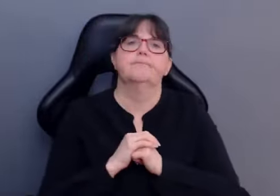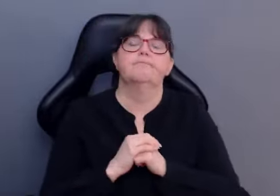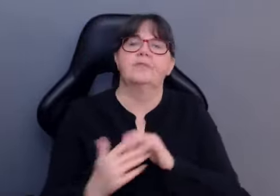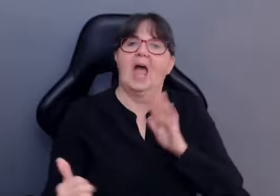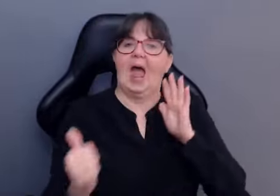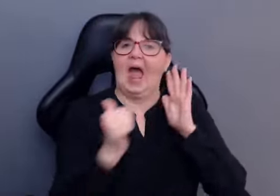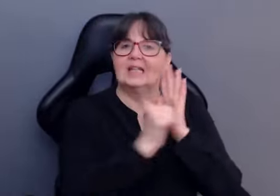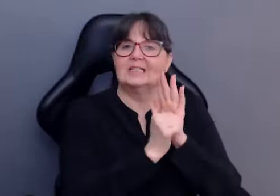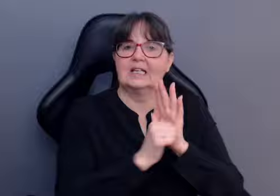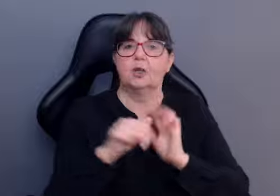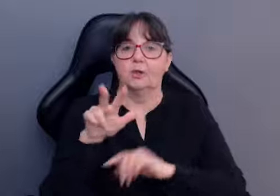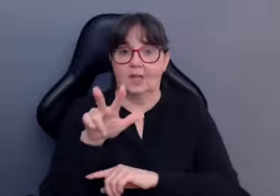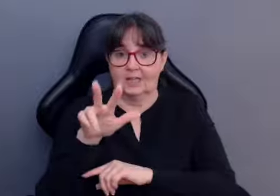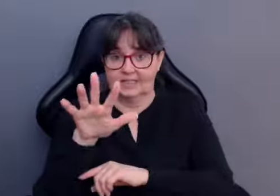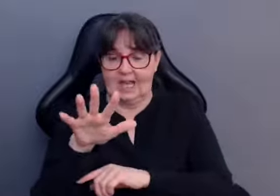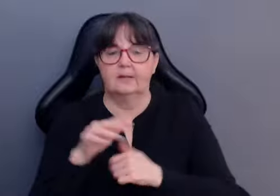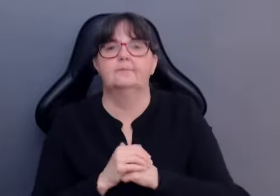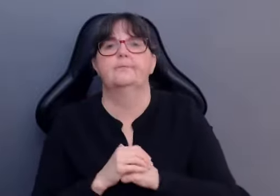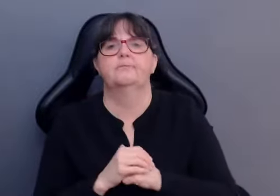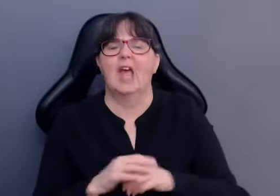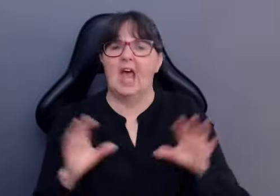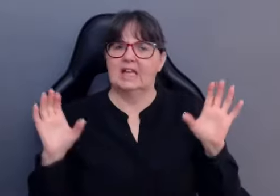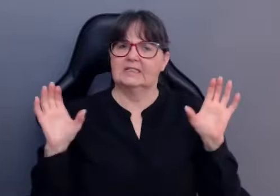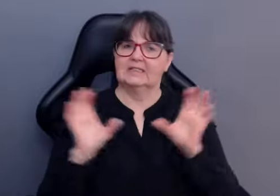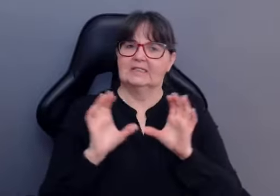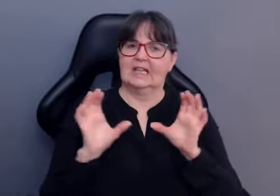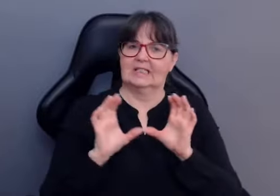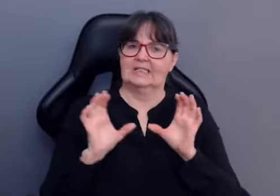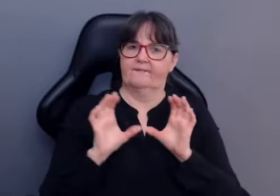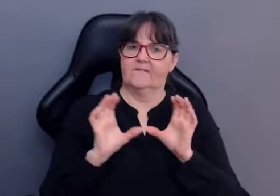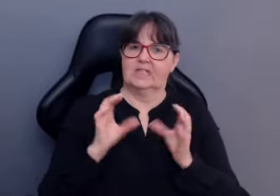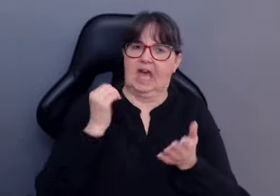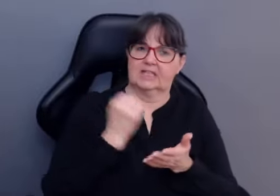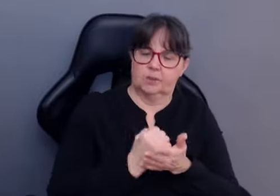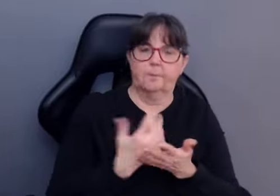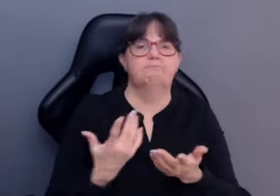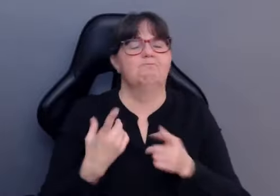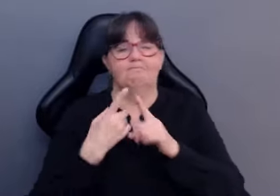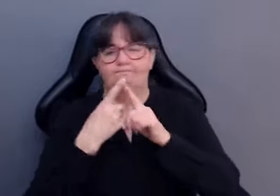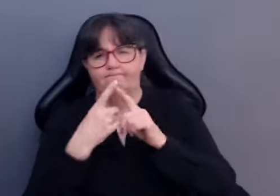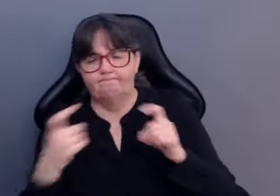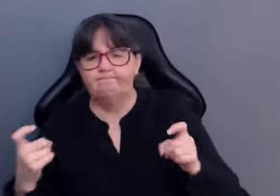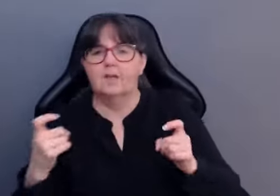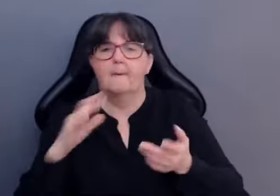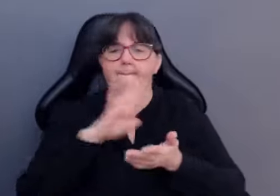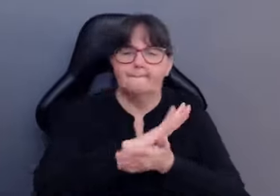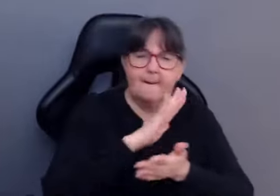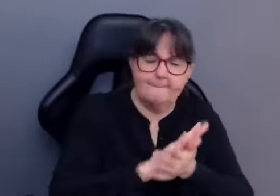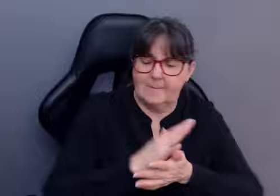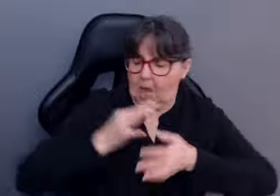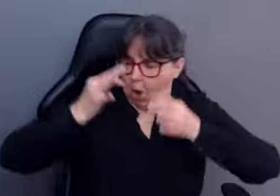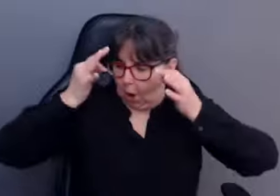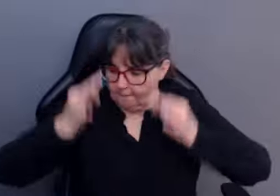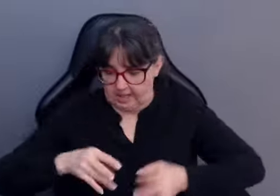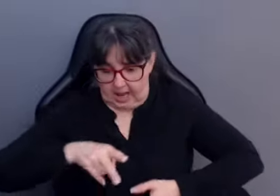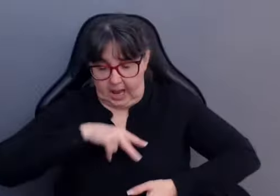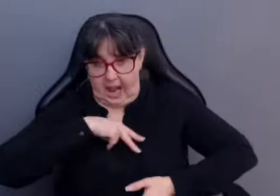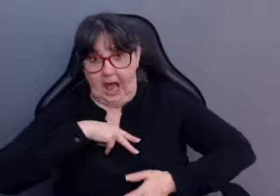Article 35. Certification. Tout document officiel de la corporation peut